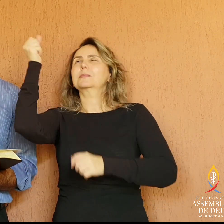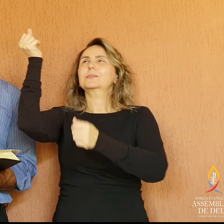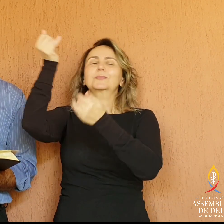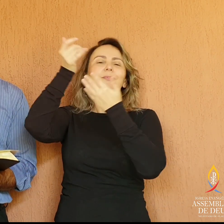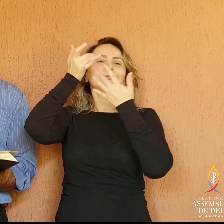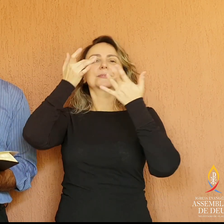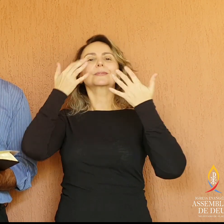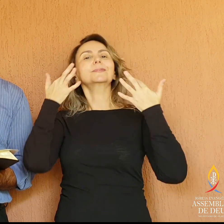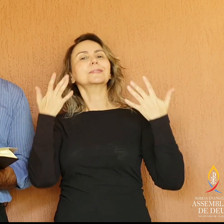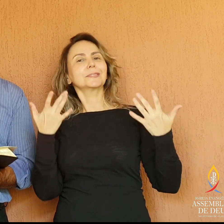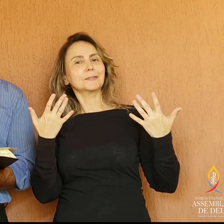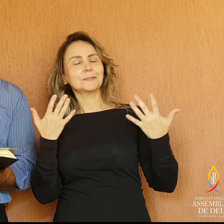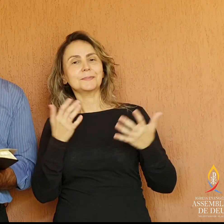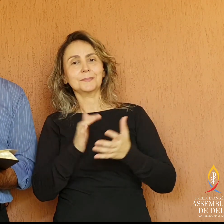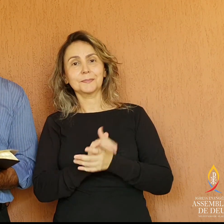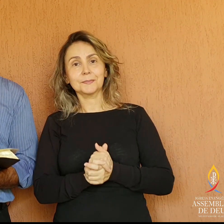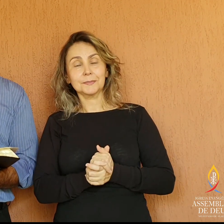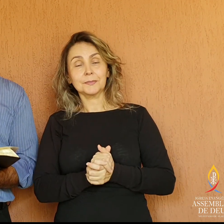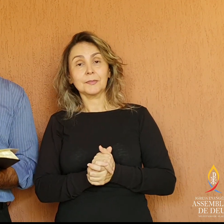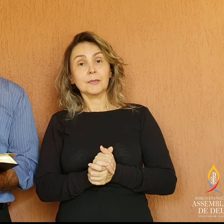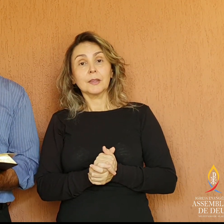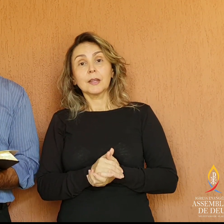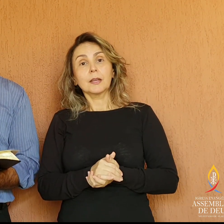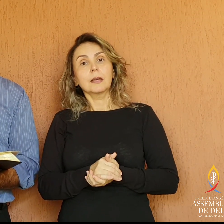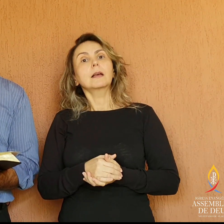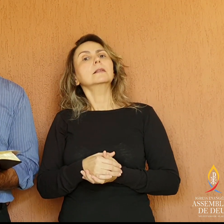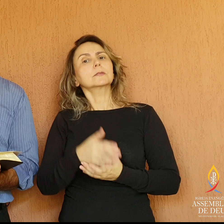sobre nossa vida. Então é